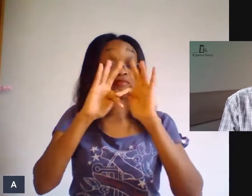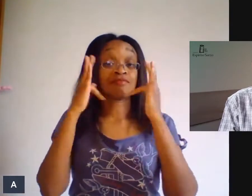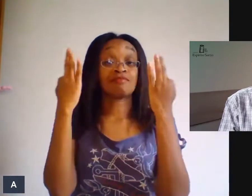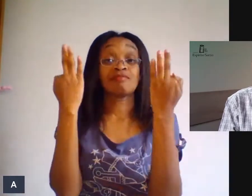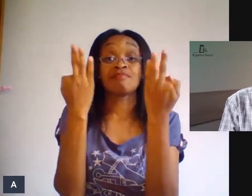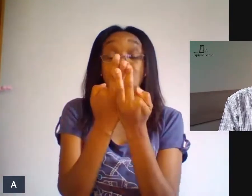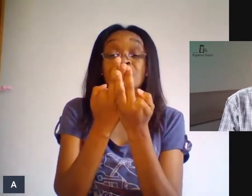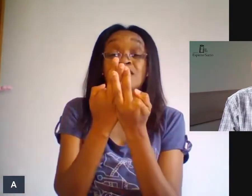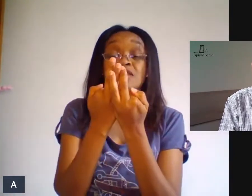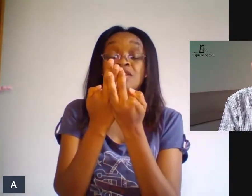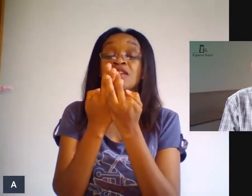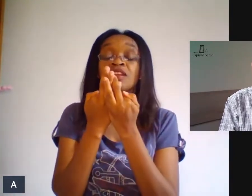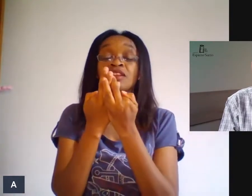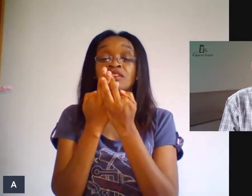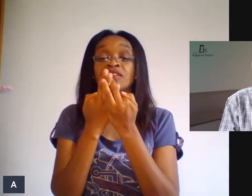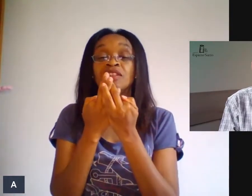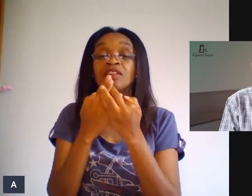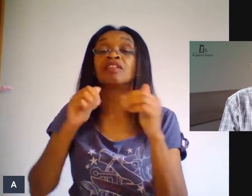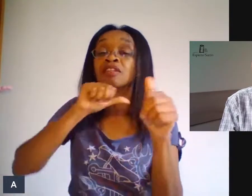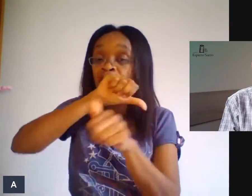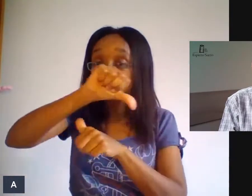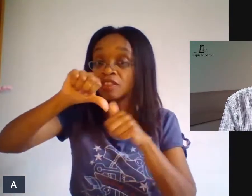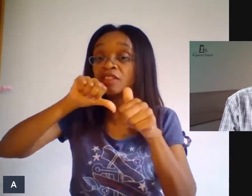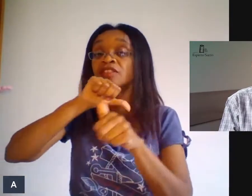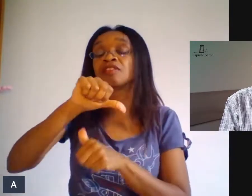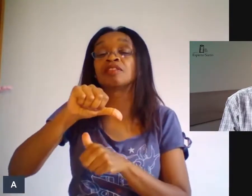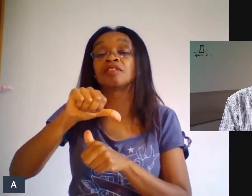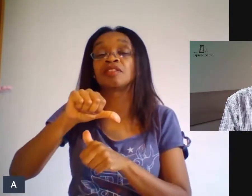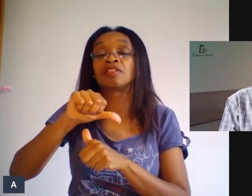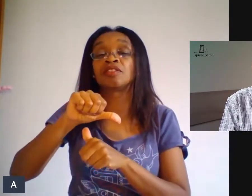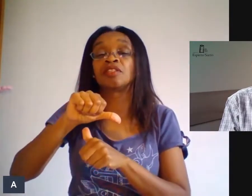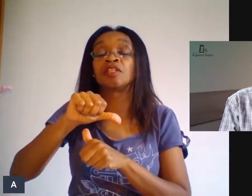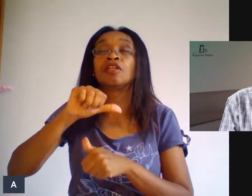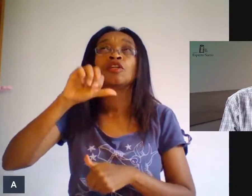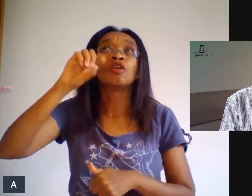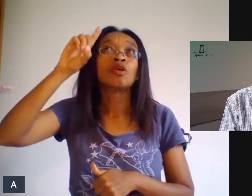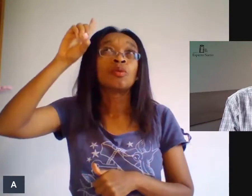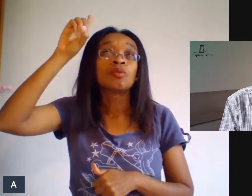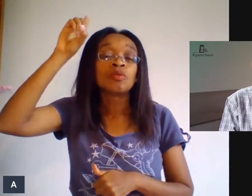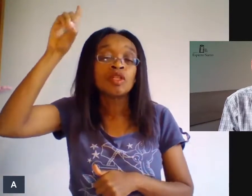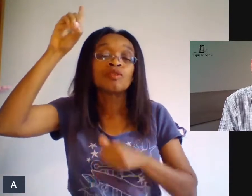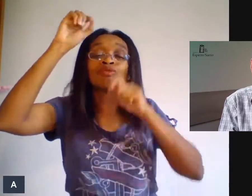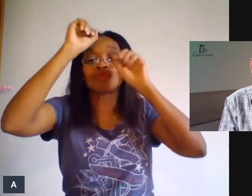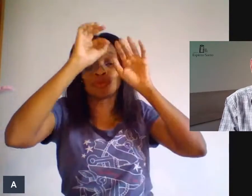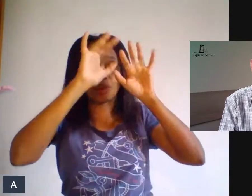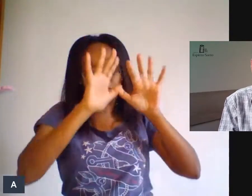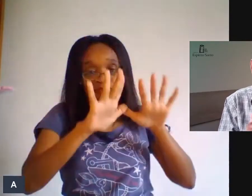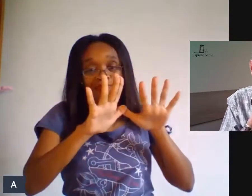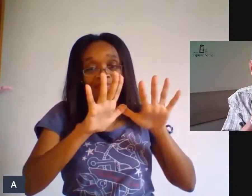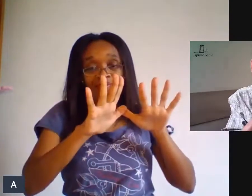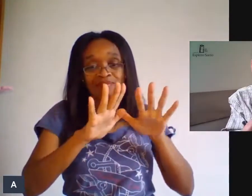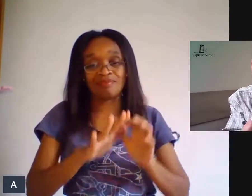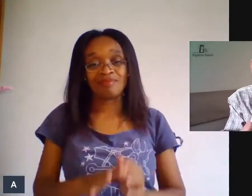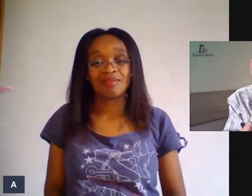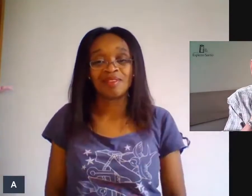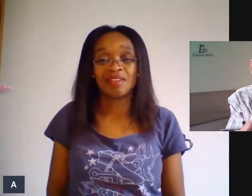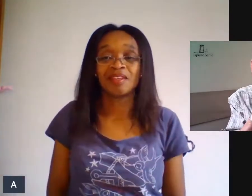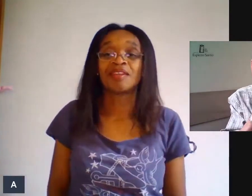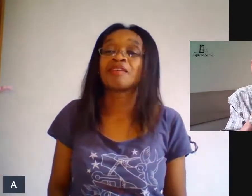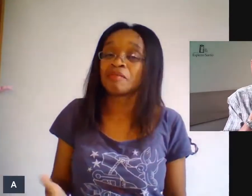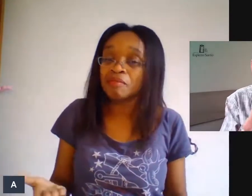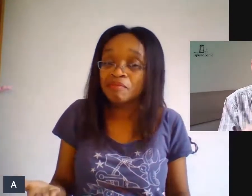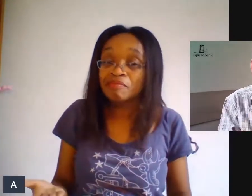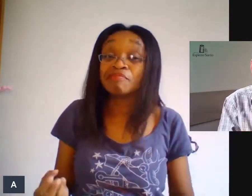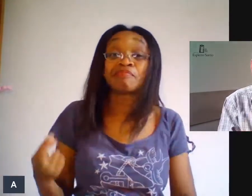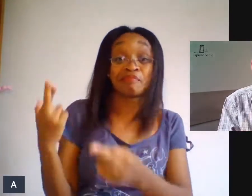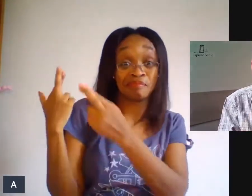cristão é uma autêntica vocação sobrenatural. Olha que